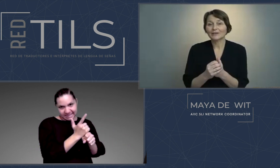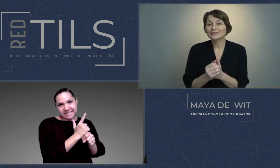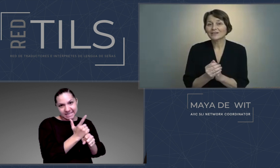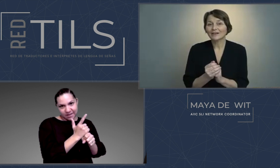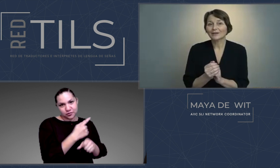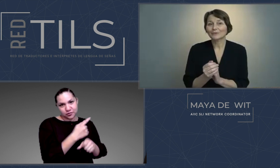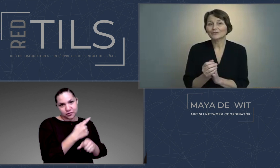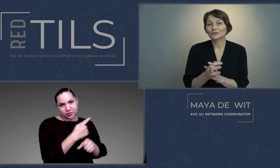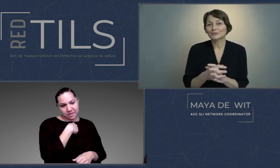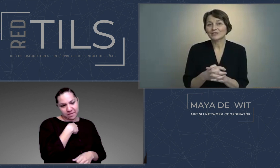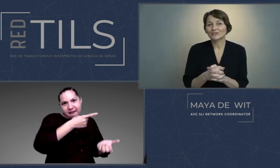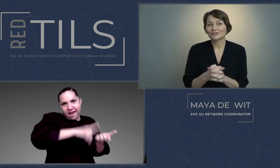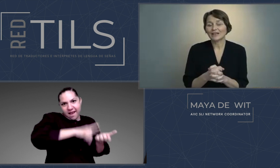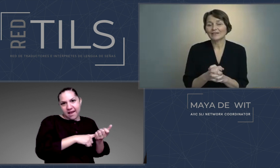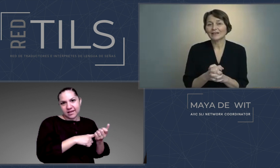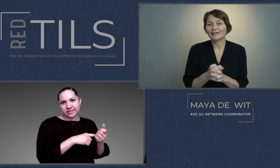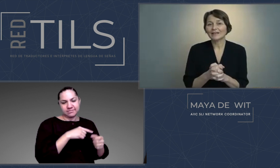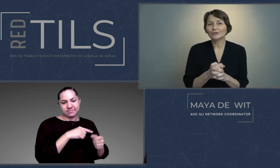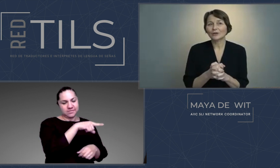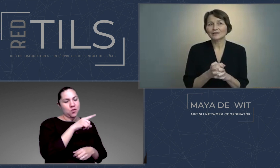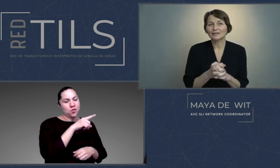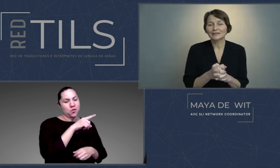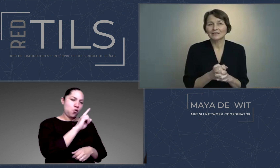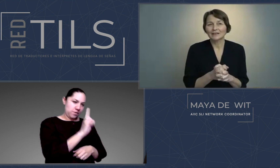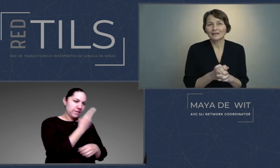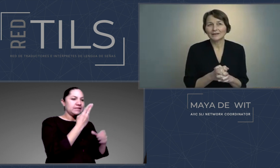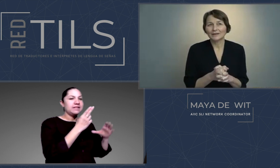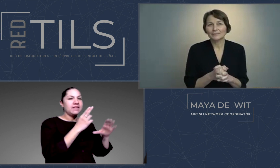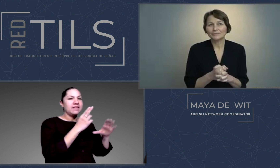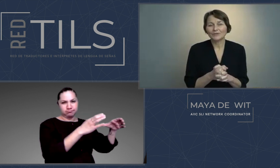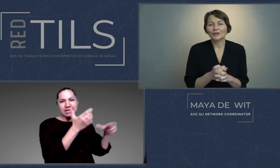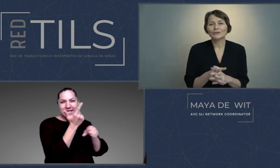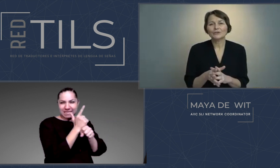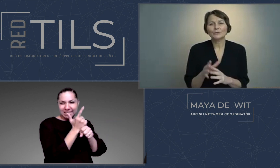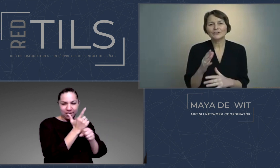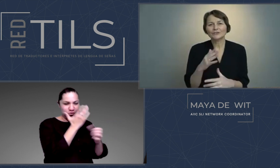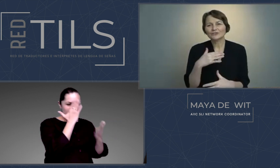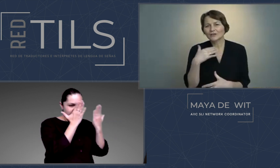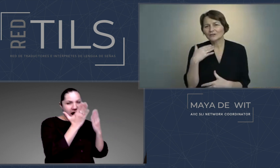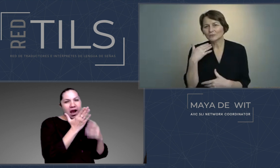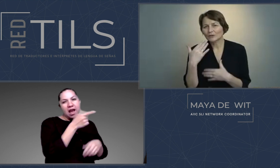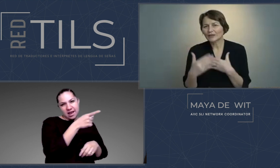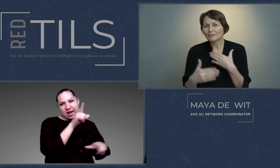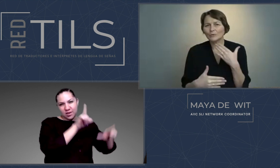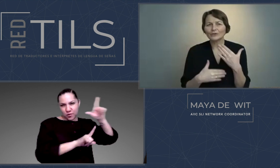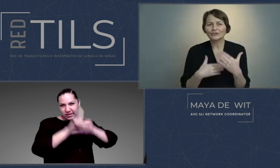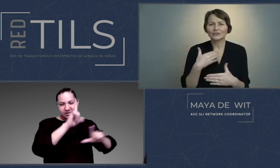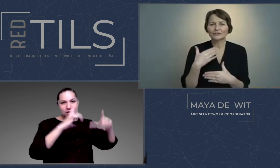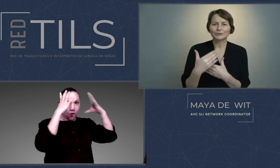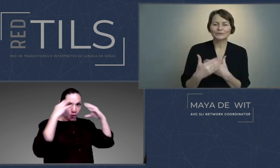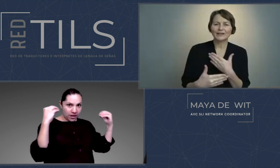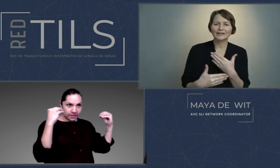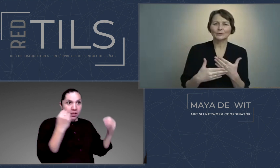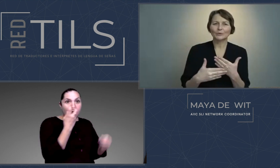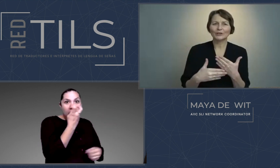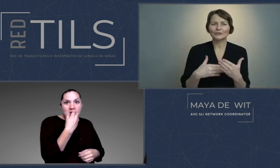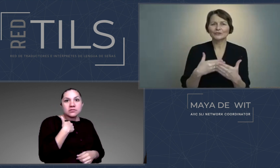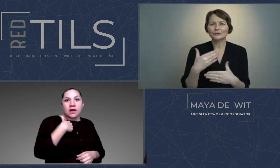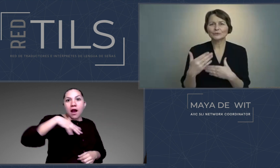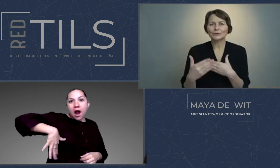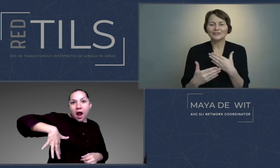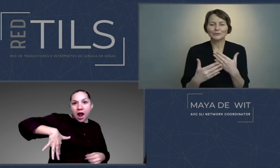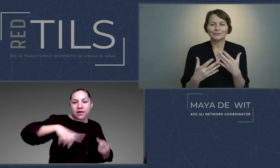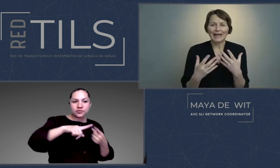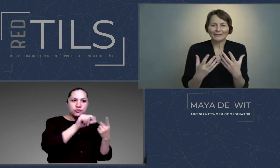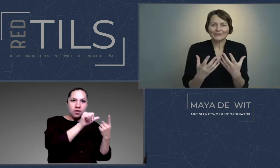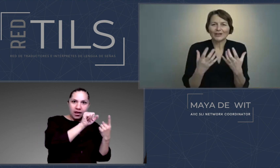de señas holandesa también. Entonces se lo agregué a la lengua de señas estadounidense y cuando